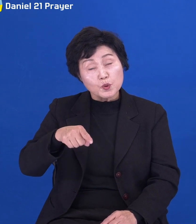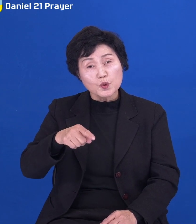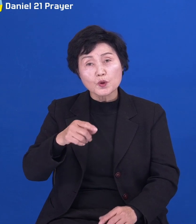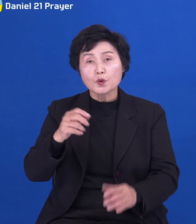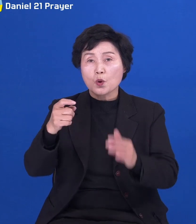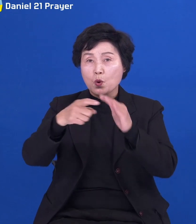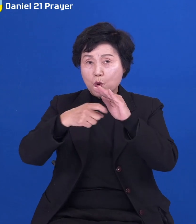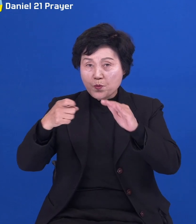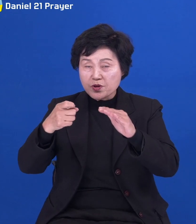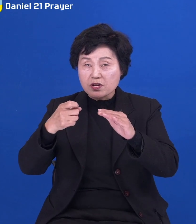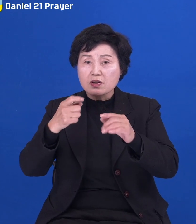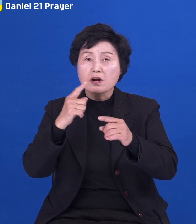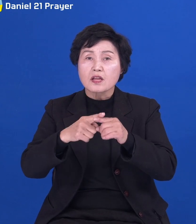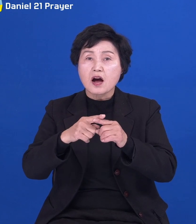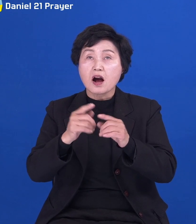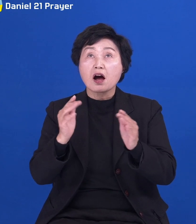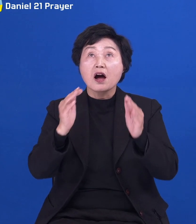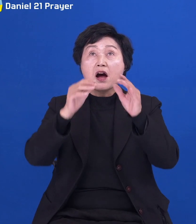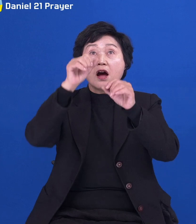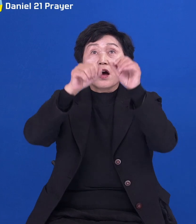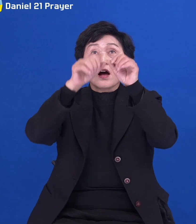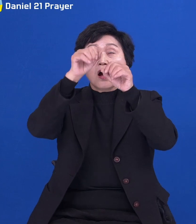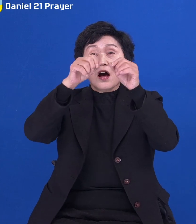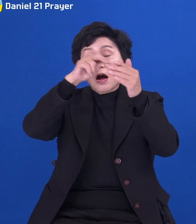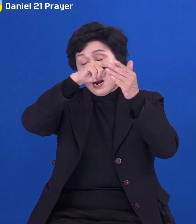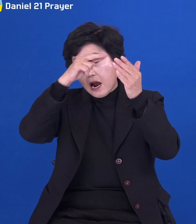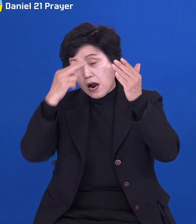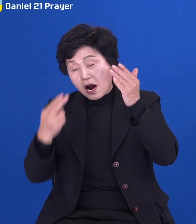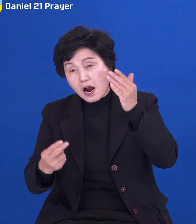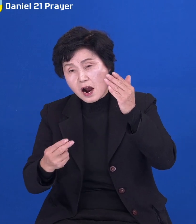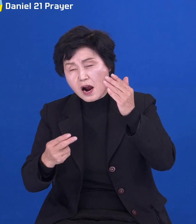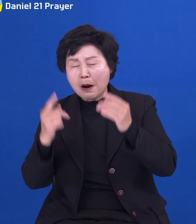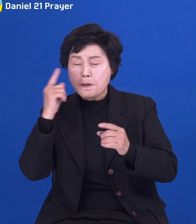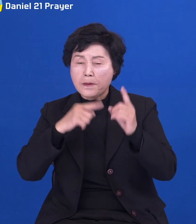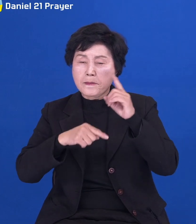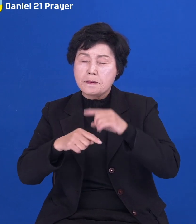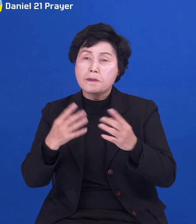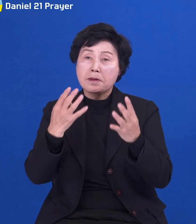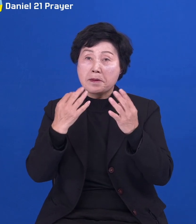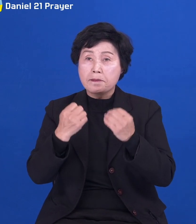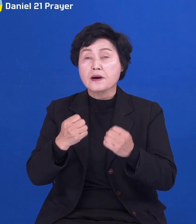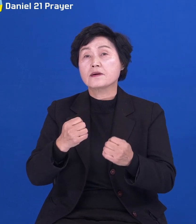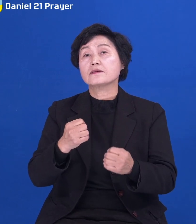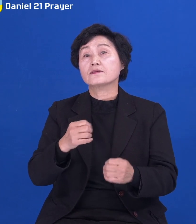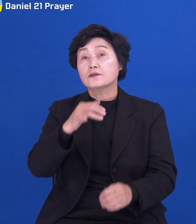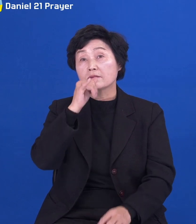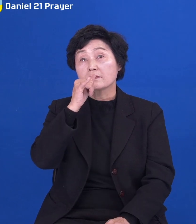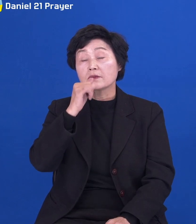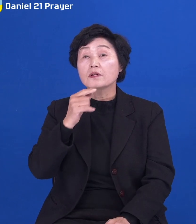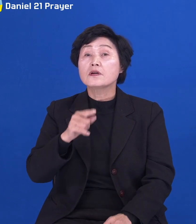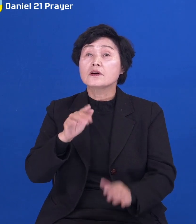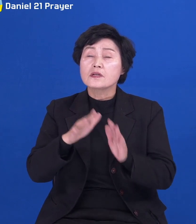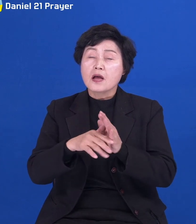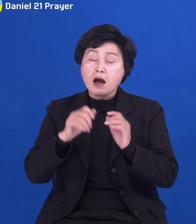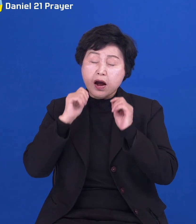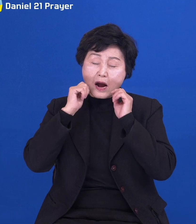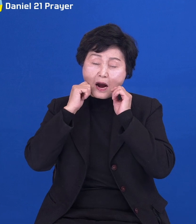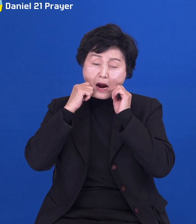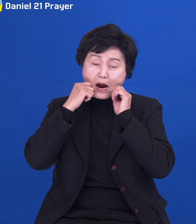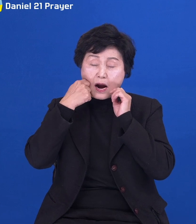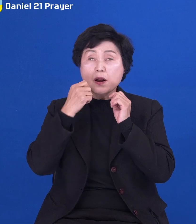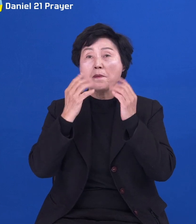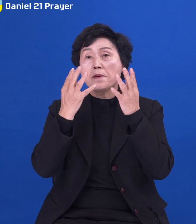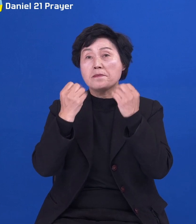번이었어요. 그 해는 북한의 고난의 행군이라는 시대였어요. 학원에서는 이제 대형 식량이라고 하면서 죽을